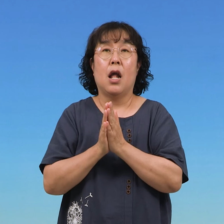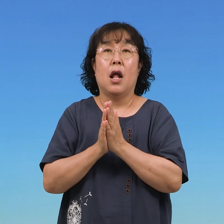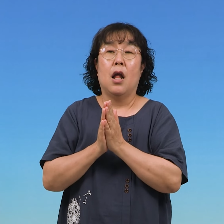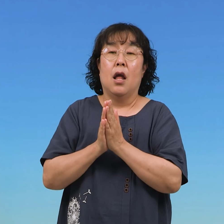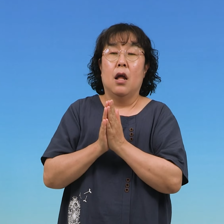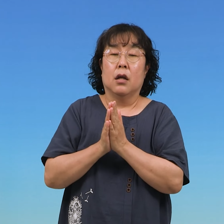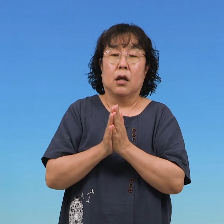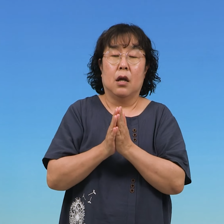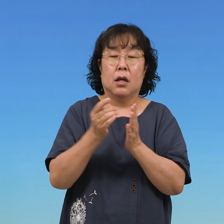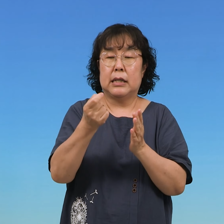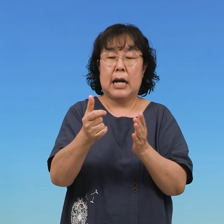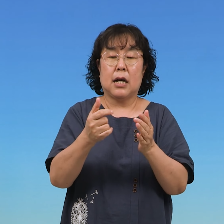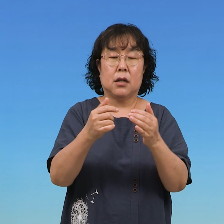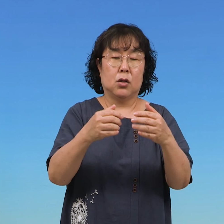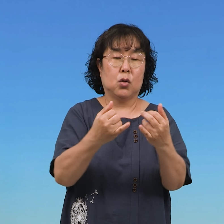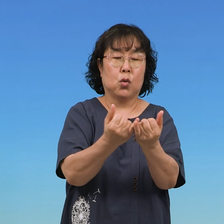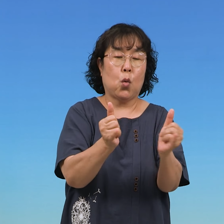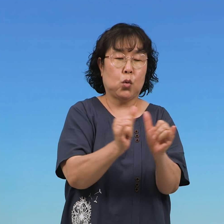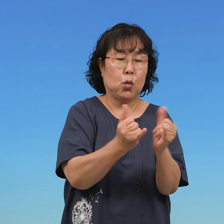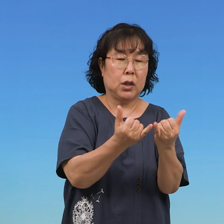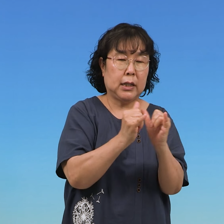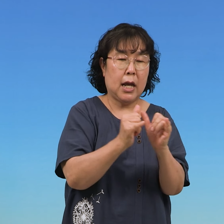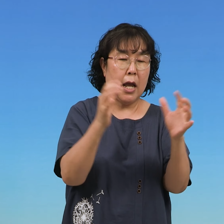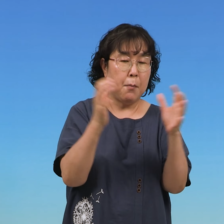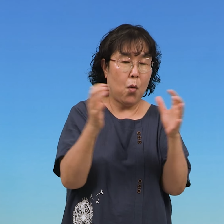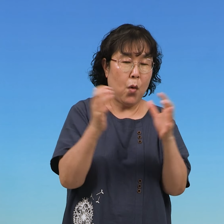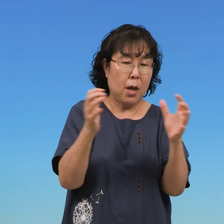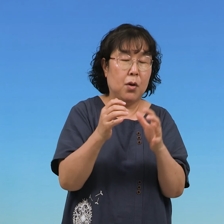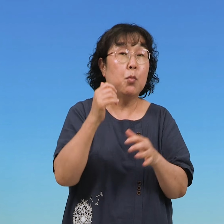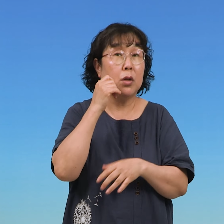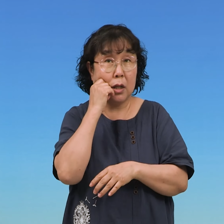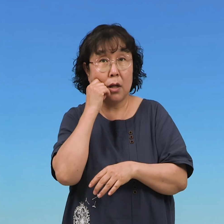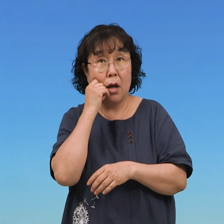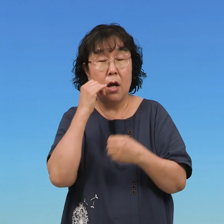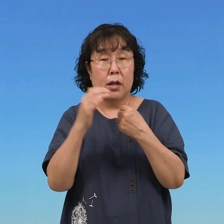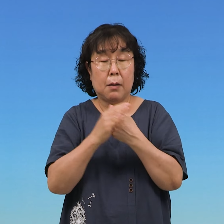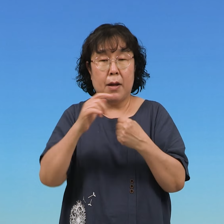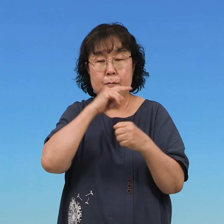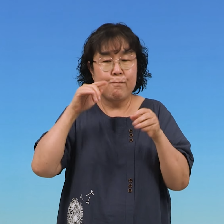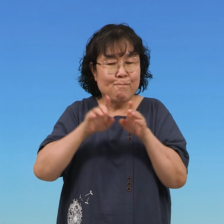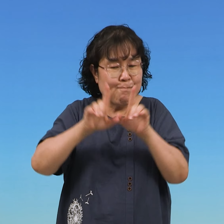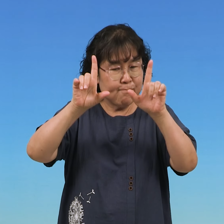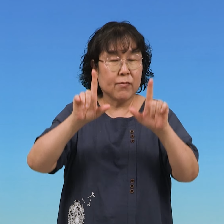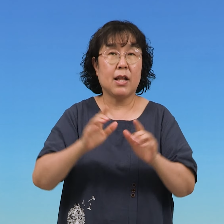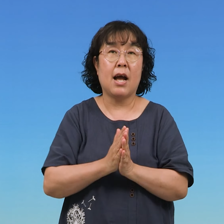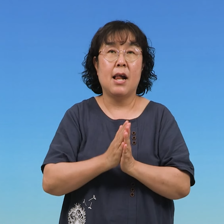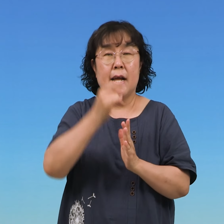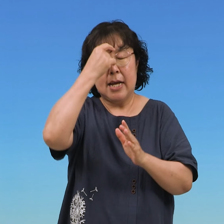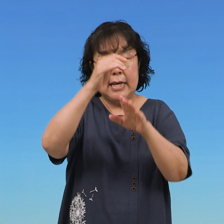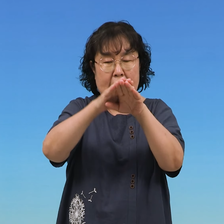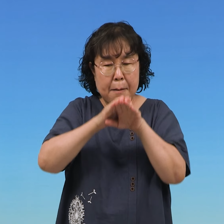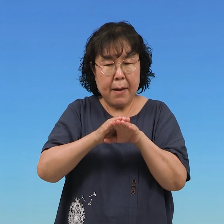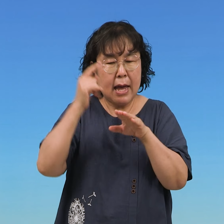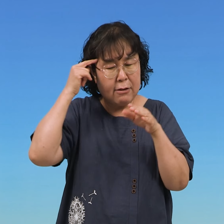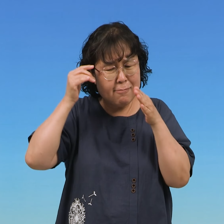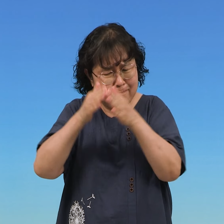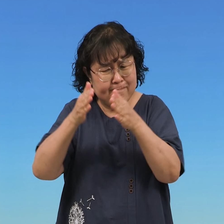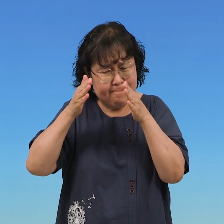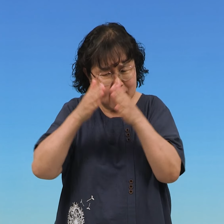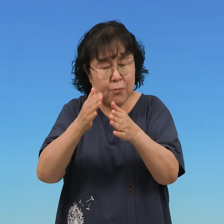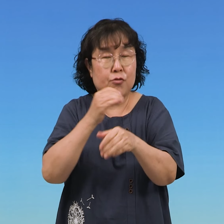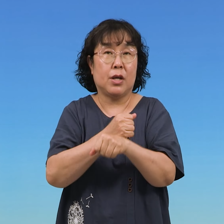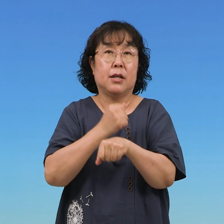걸 못하니까 주일은 우리가 마음대로 쓰니까 예배에 목숨 걸자, 예배에만 모든 거 다 걸자.